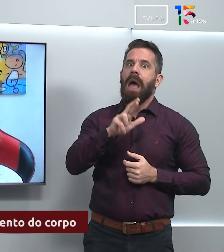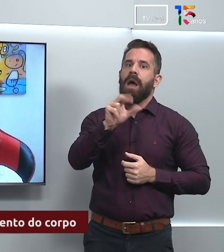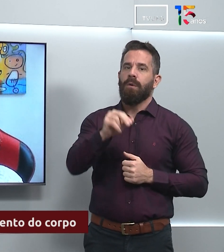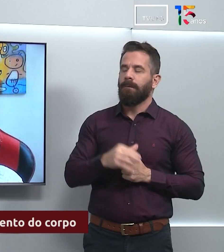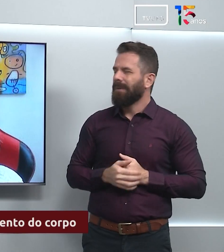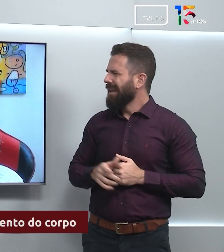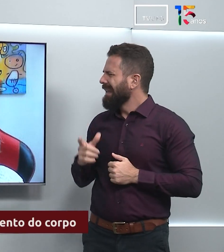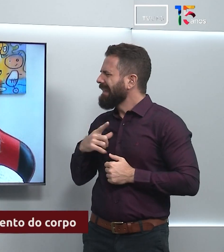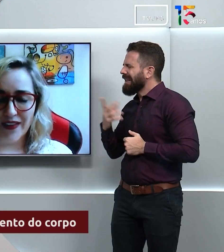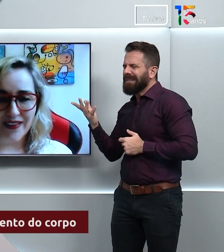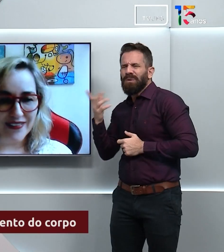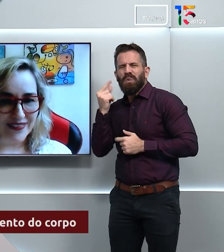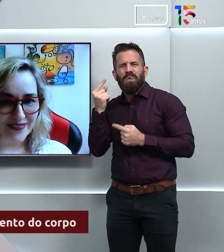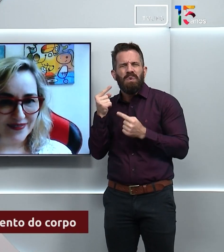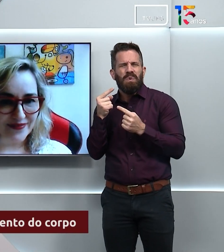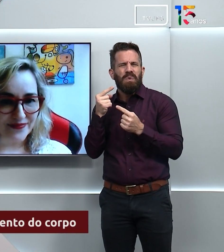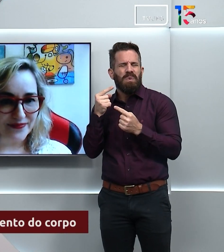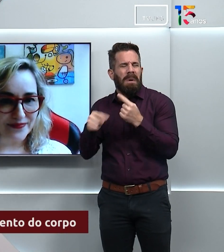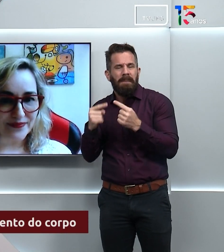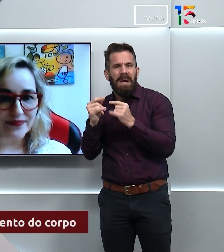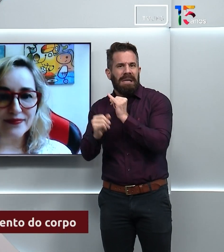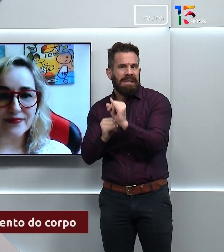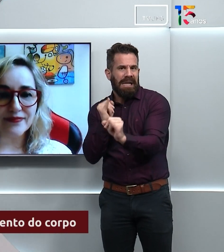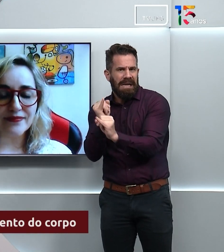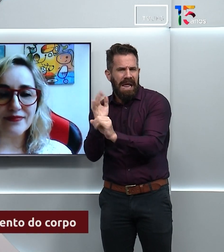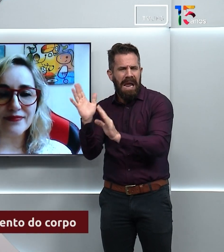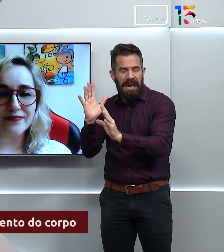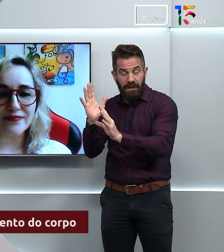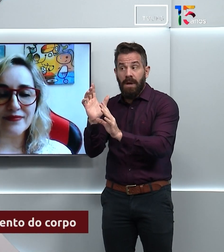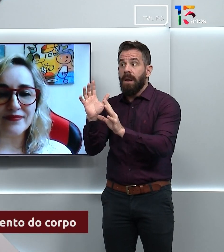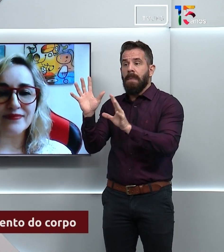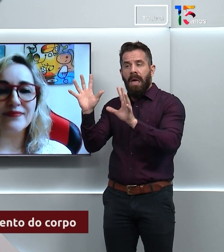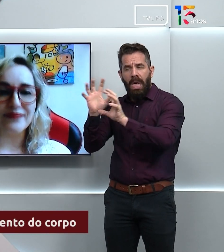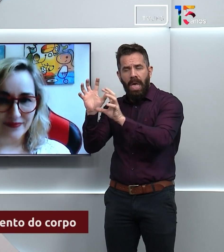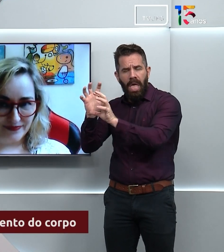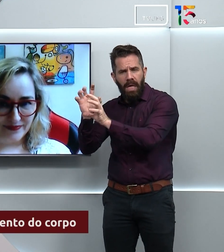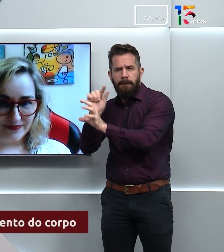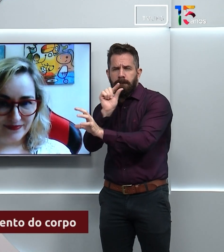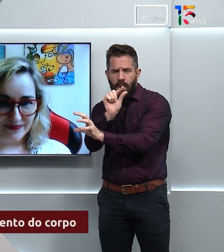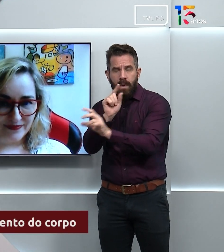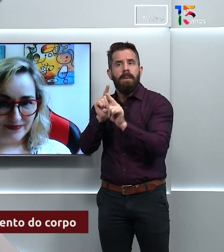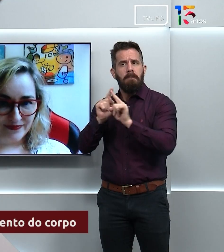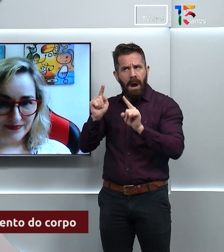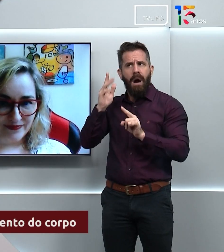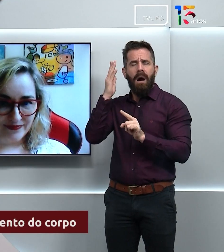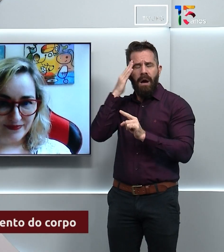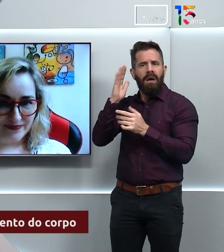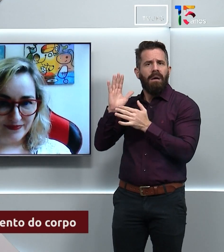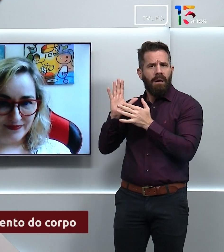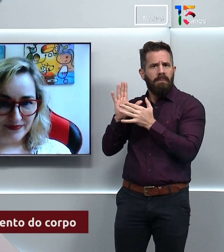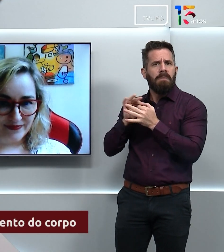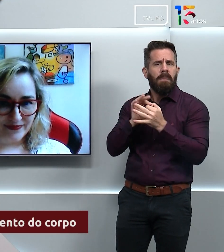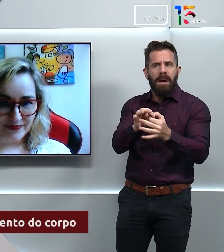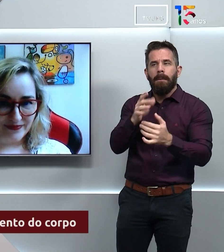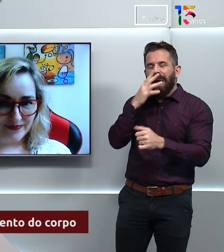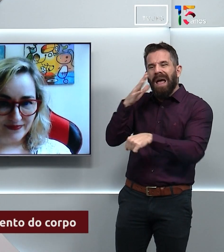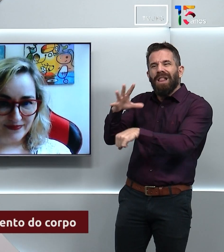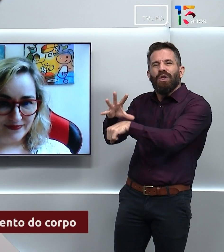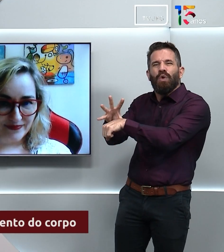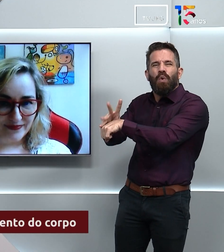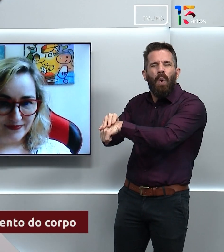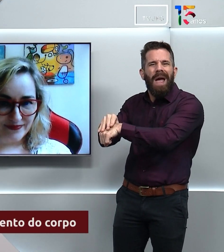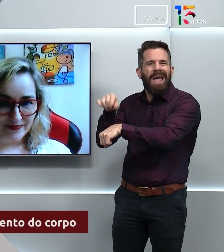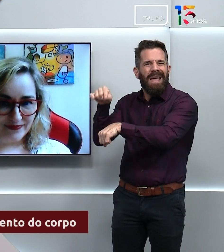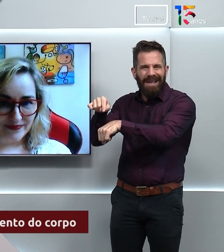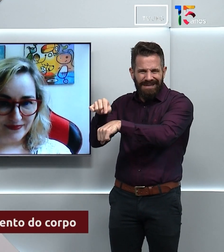pedir desculpa para os nossos espectadores, para a senhora também, mas vamos continuar essa conversa, deu para entender aí bem. Então, o Cushing não é tão comum assim, né? A gente não